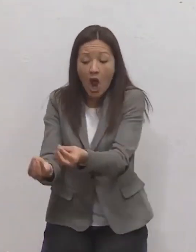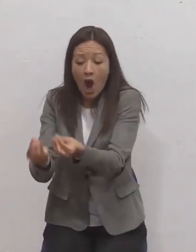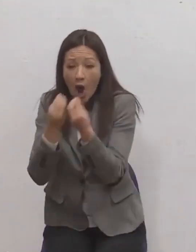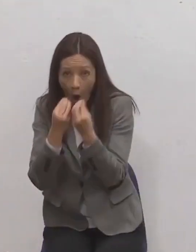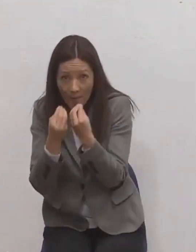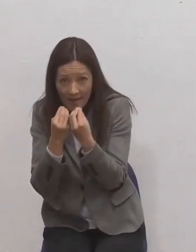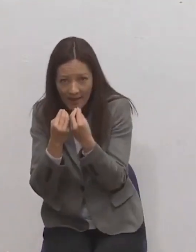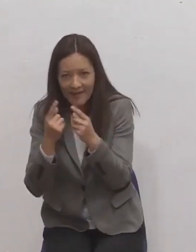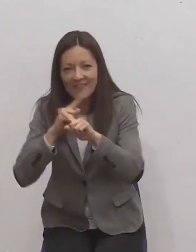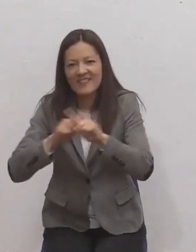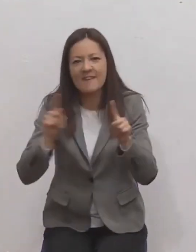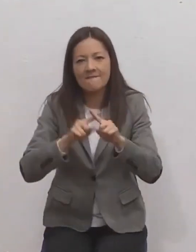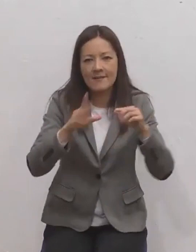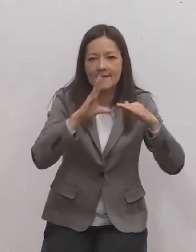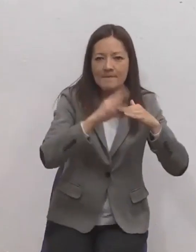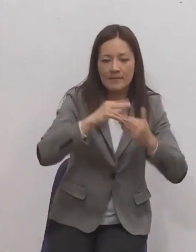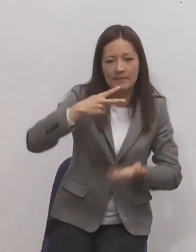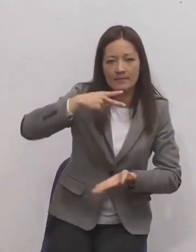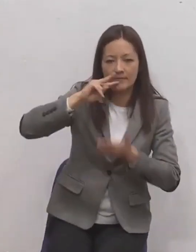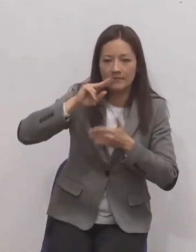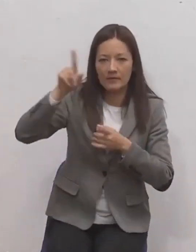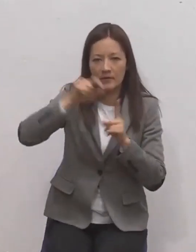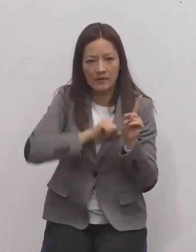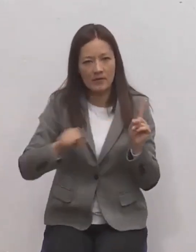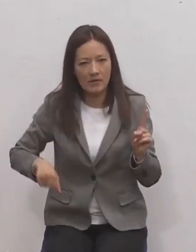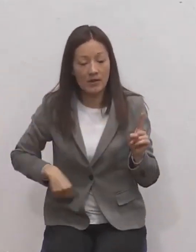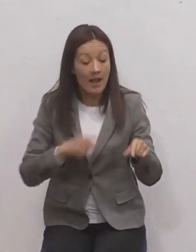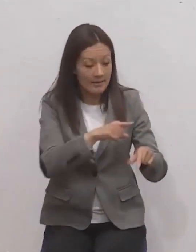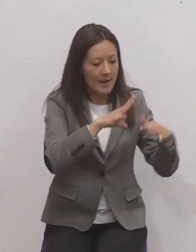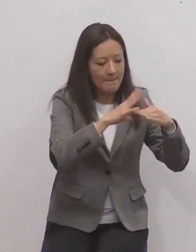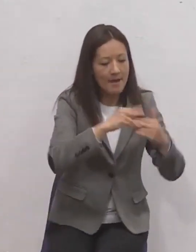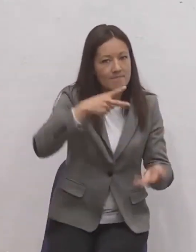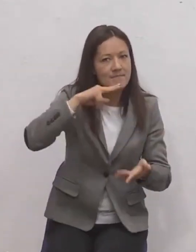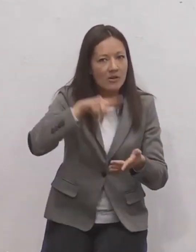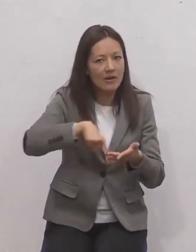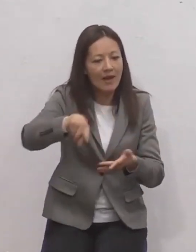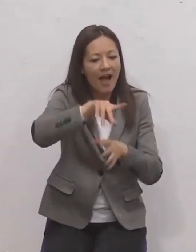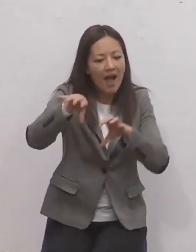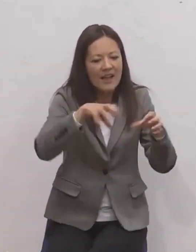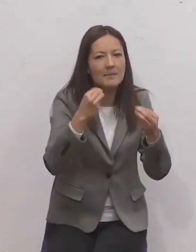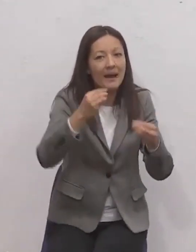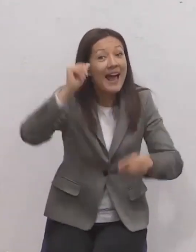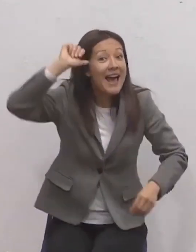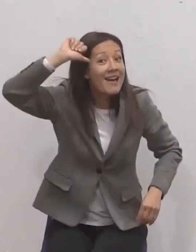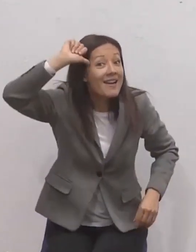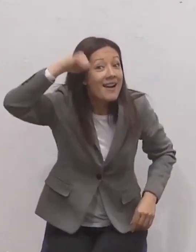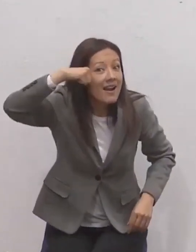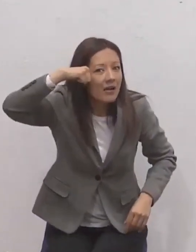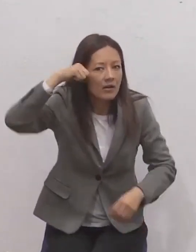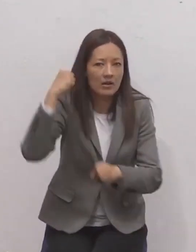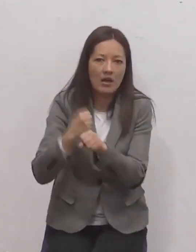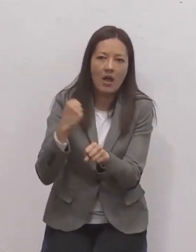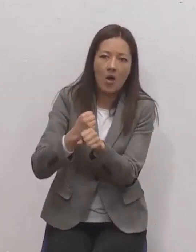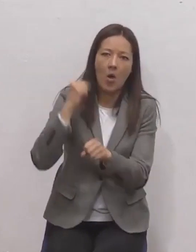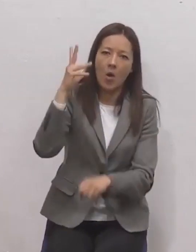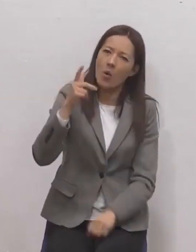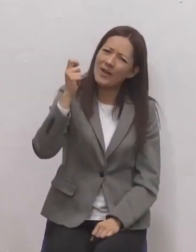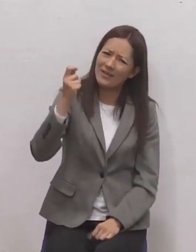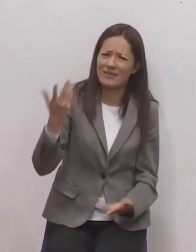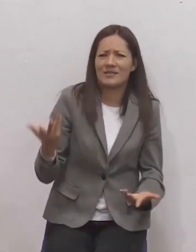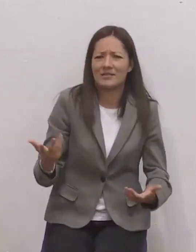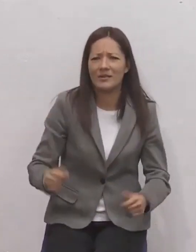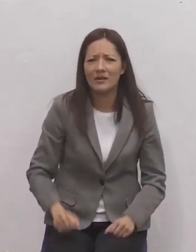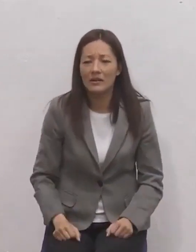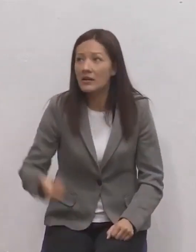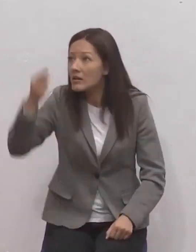la cena del Señor es el acto que nosotros hacemos para recordar la obra de Cristo, comer el pan y beber la copa, porque así